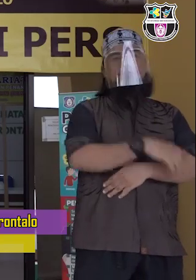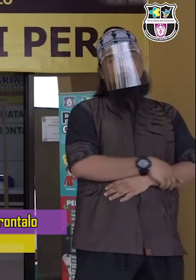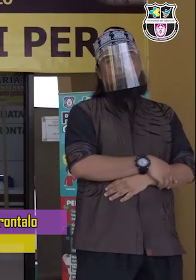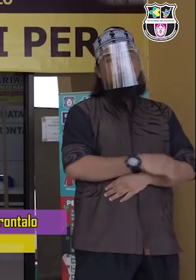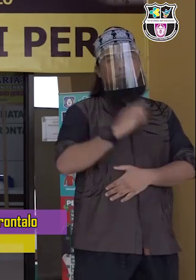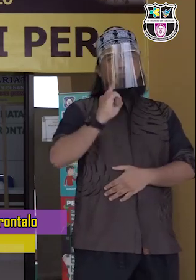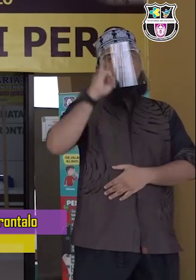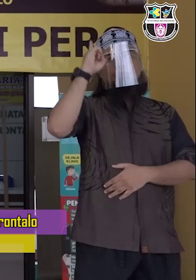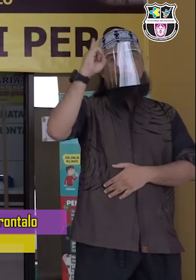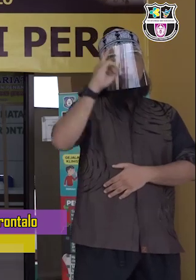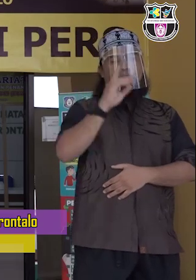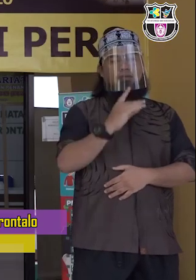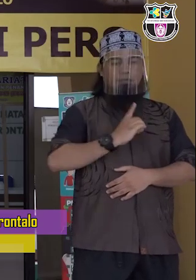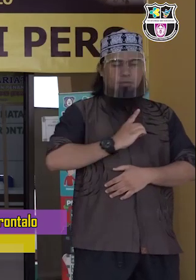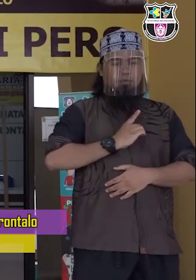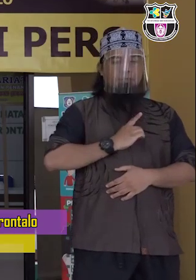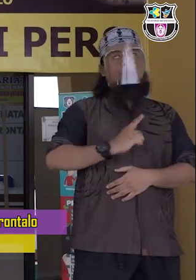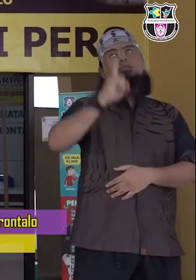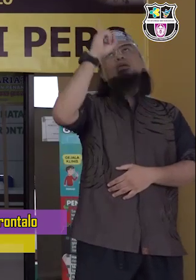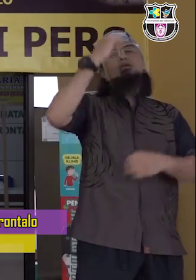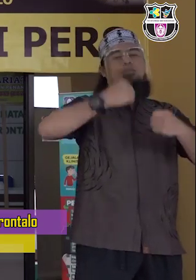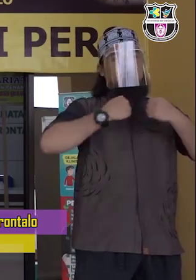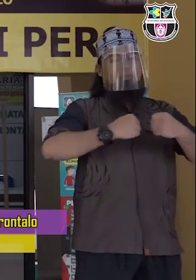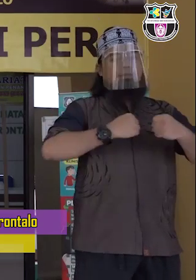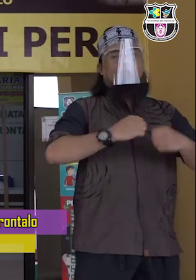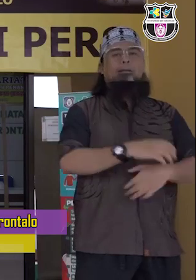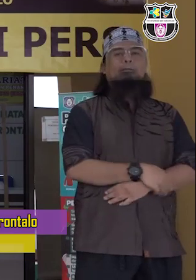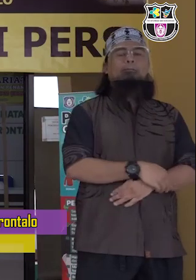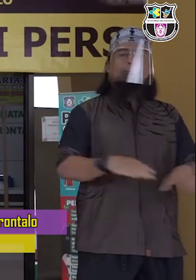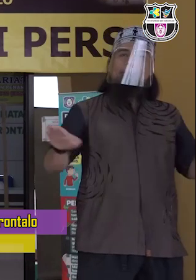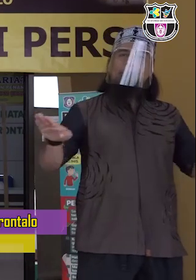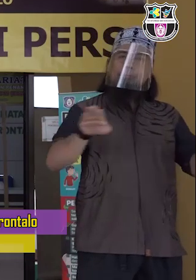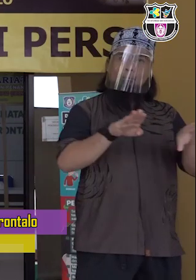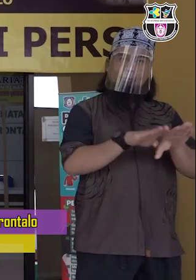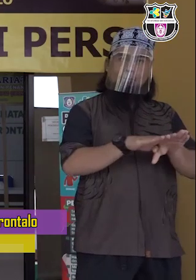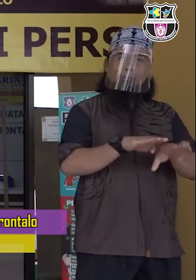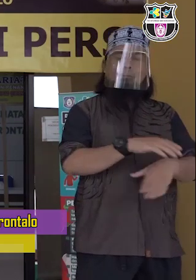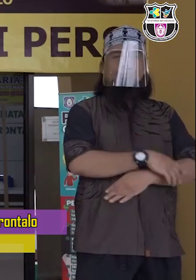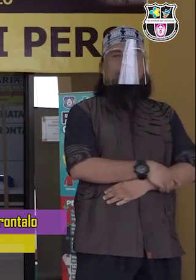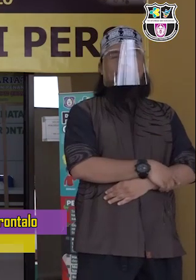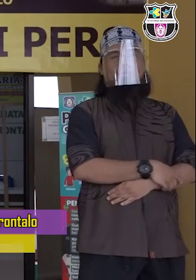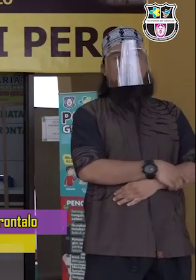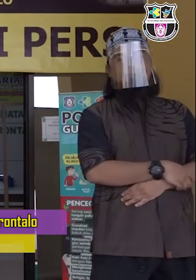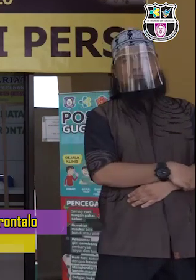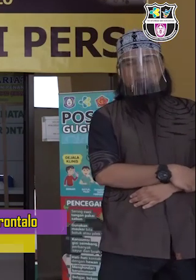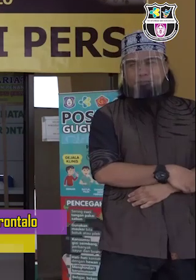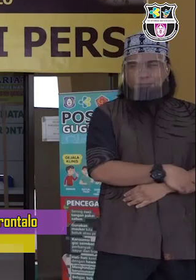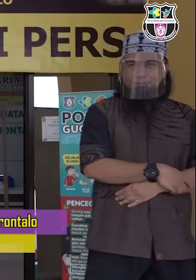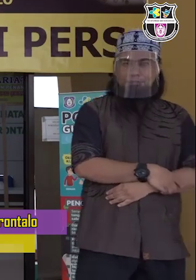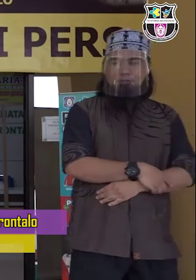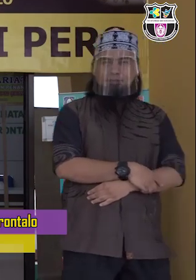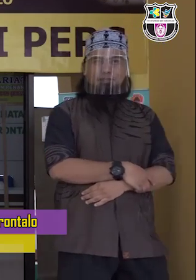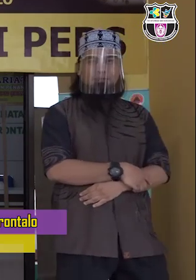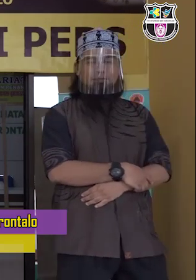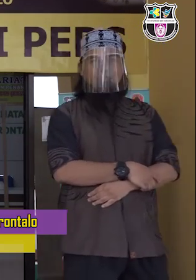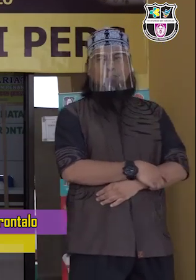kita tetap dijaga dan terhindar dari COVID-19. Itu barangkali hal-hal yang bisa kami infokan pada kesempatan kali ini. Sekali